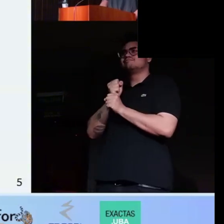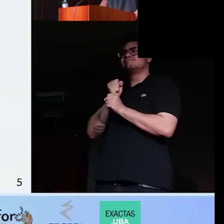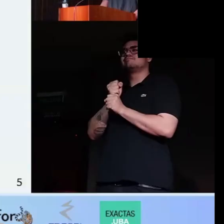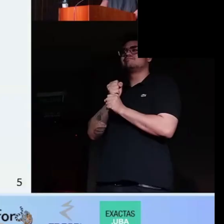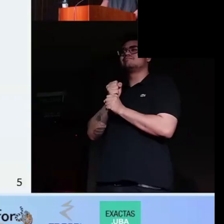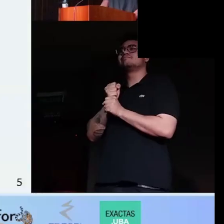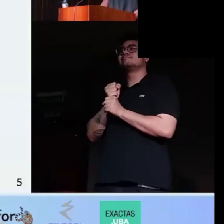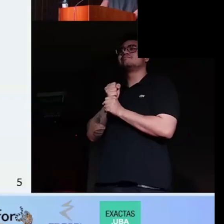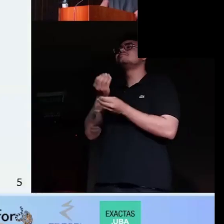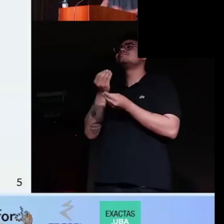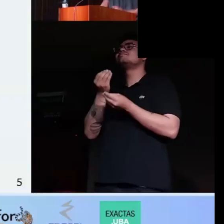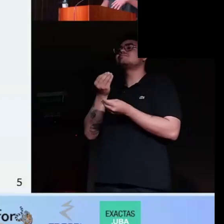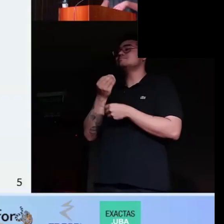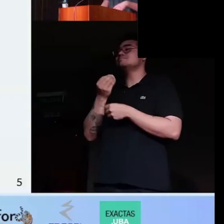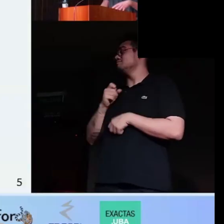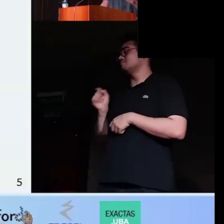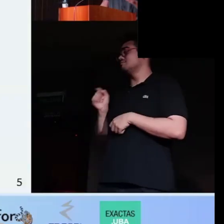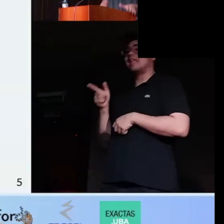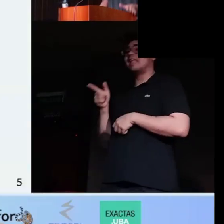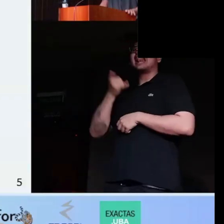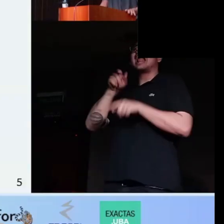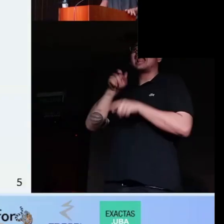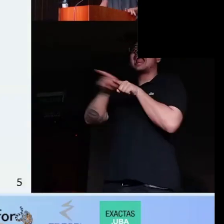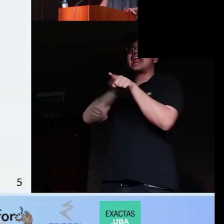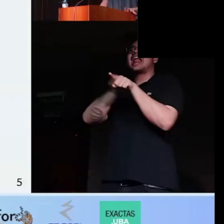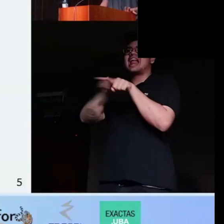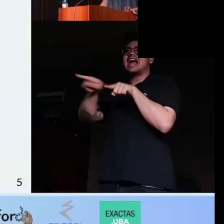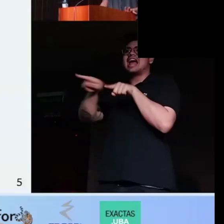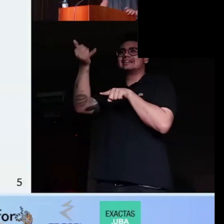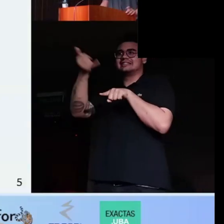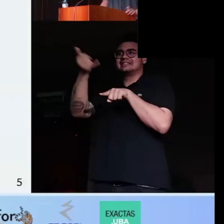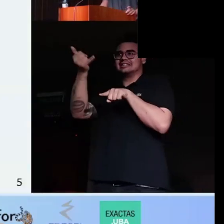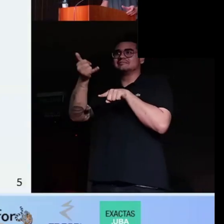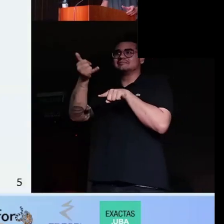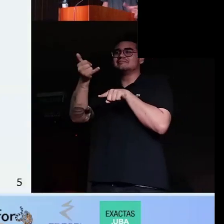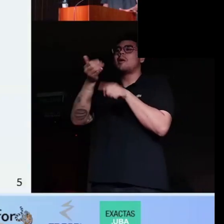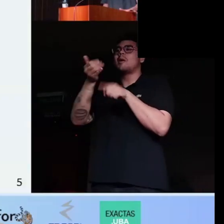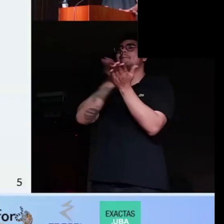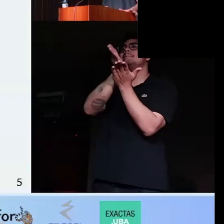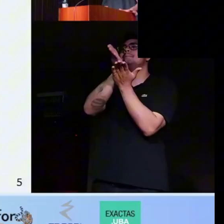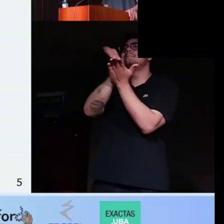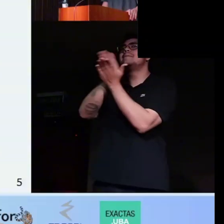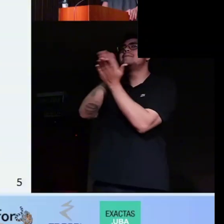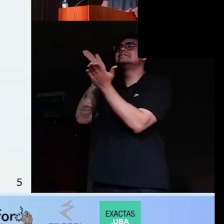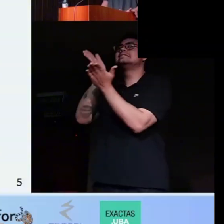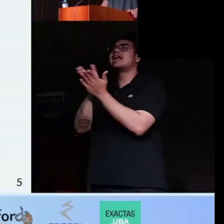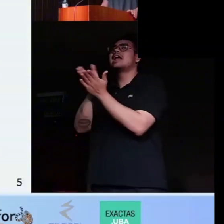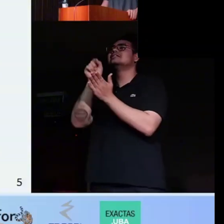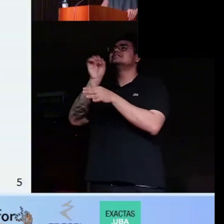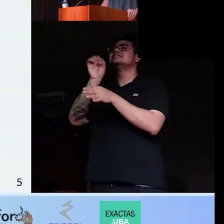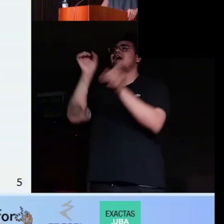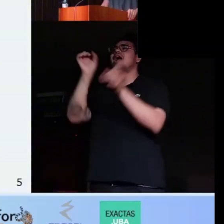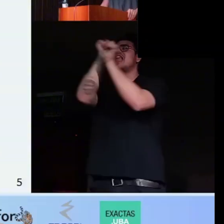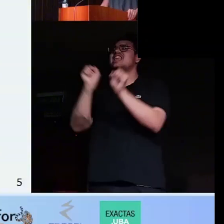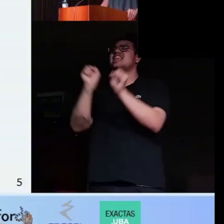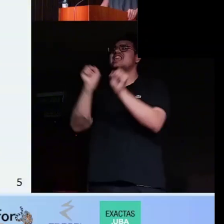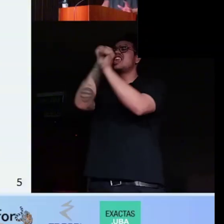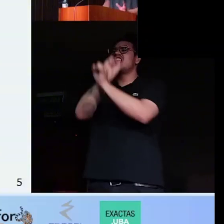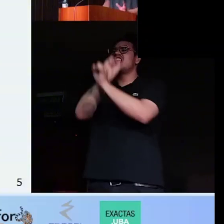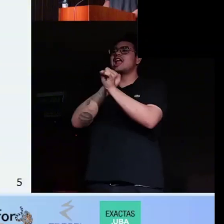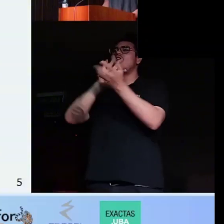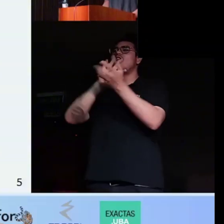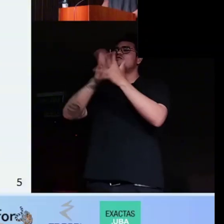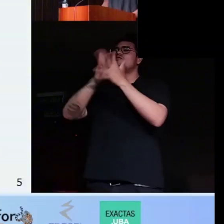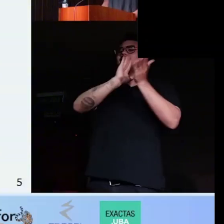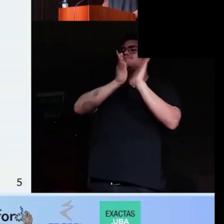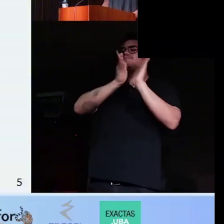presentar una materia que tenemos en la carrera, que se llama Ingeniería en Rehabilitación, que bueno, el fin